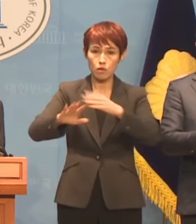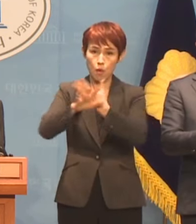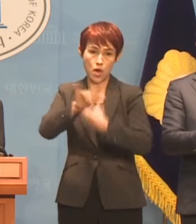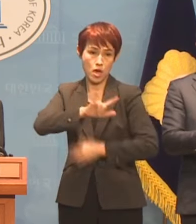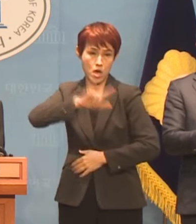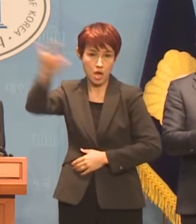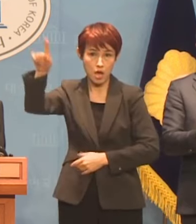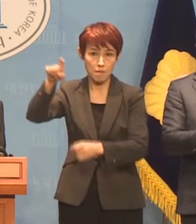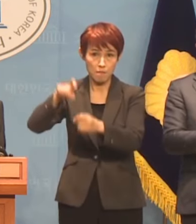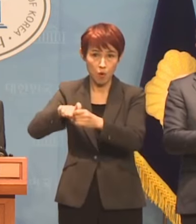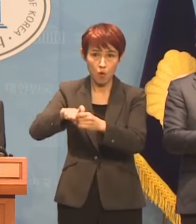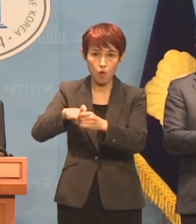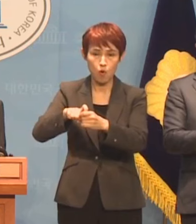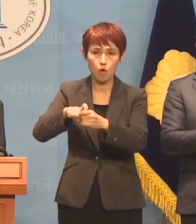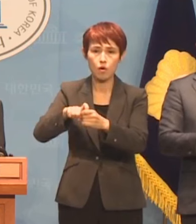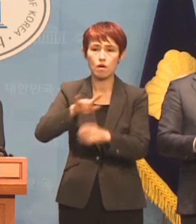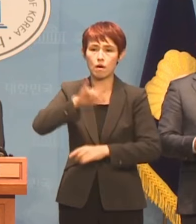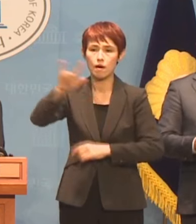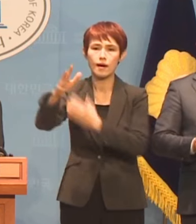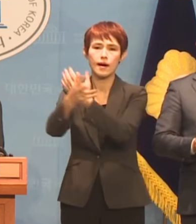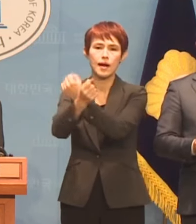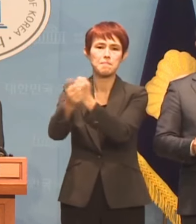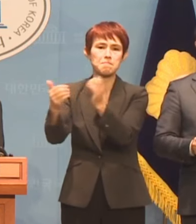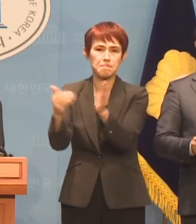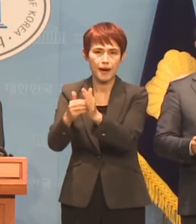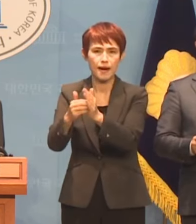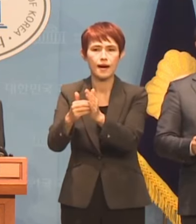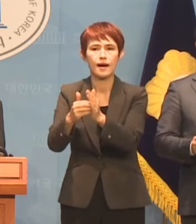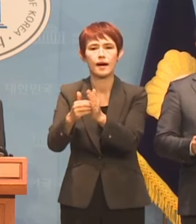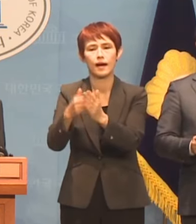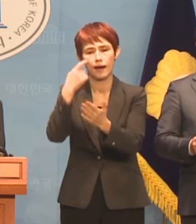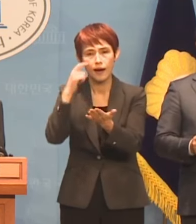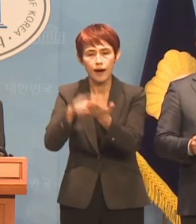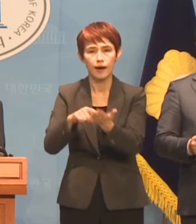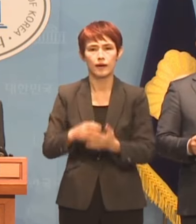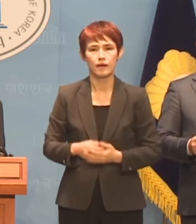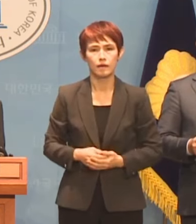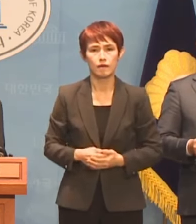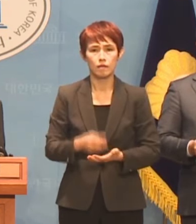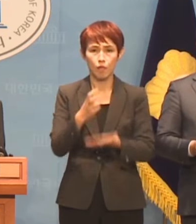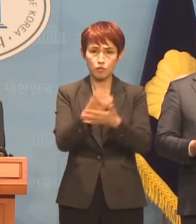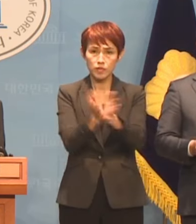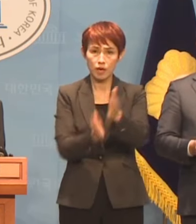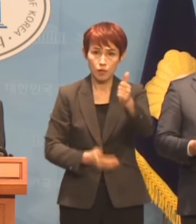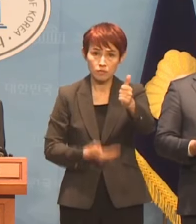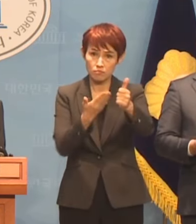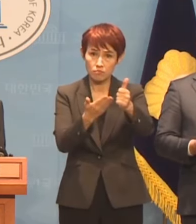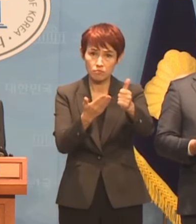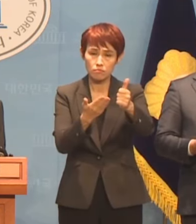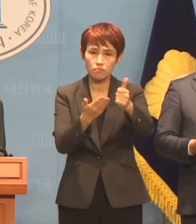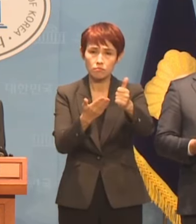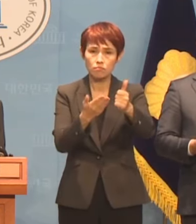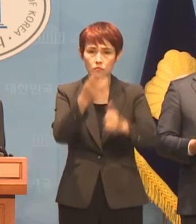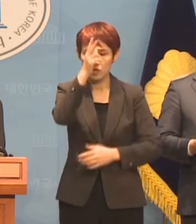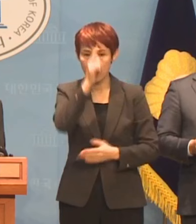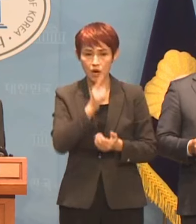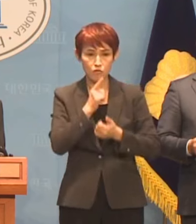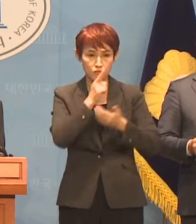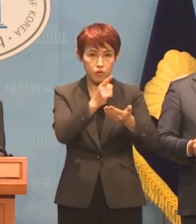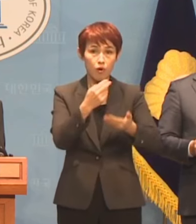위해 출국 항공편을 예약했다는 보도도 있었다. 법무부 장관은 수사기관이 요청하지